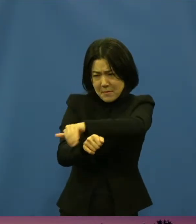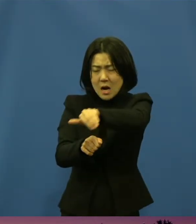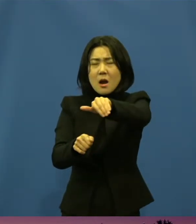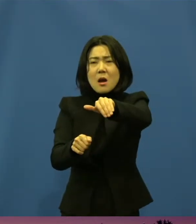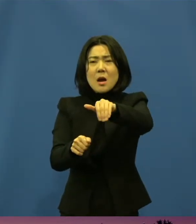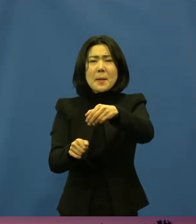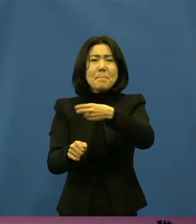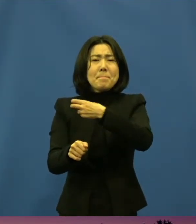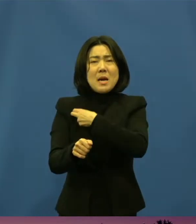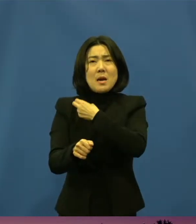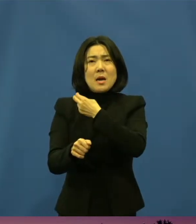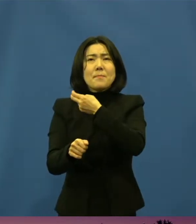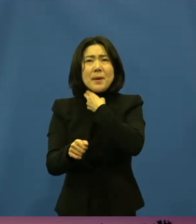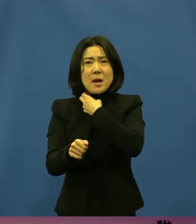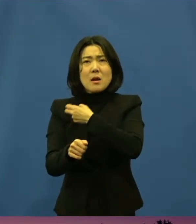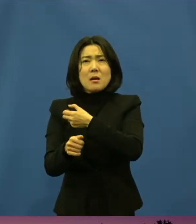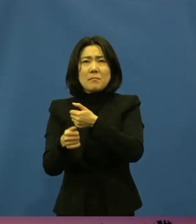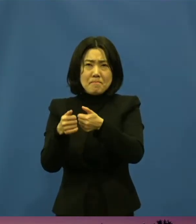이제 바울을